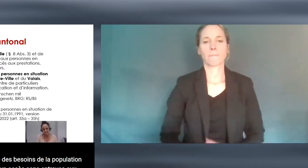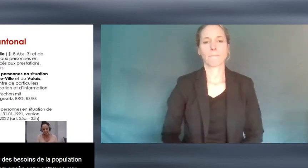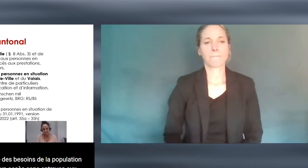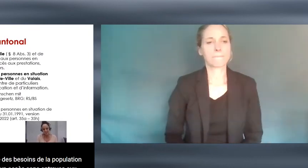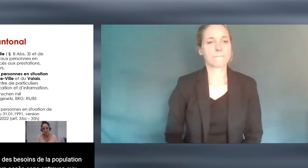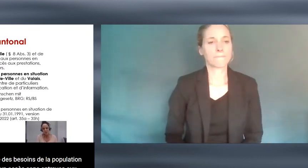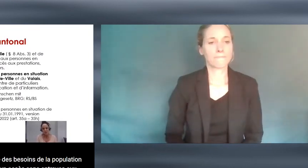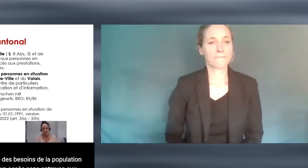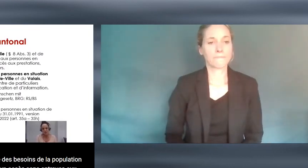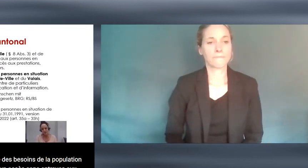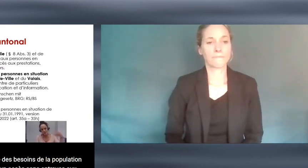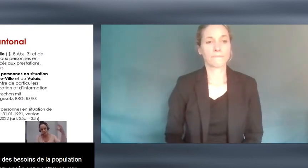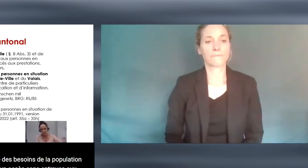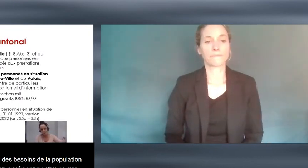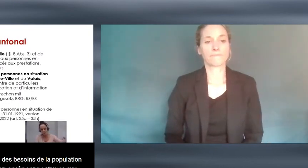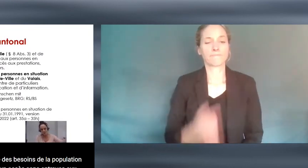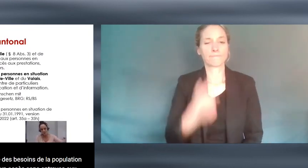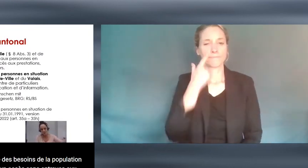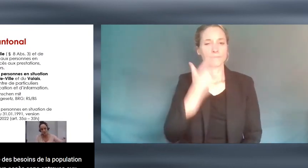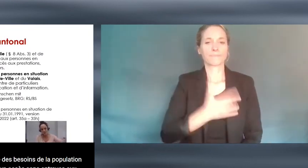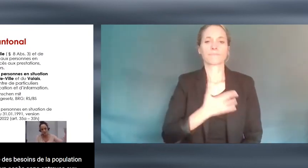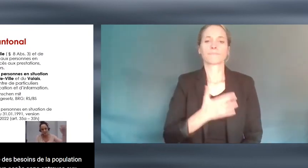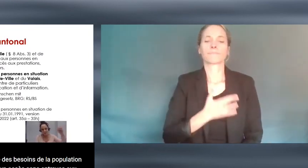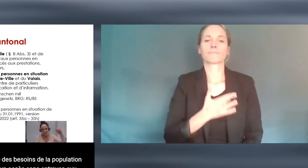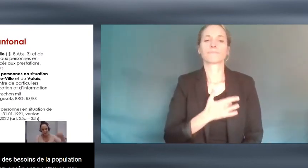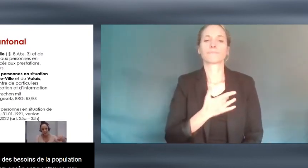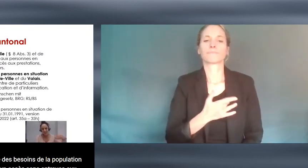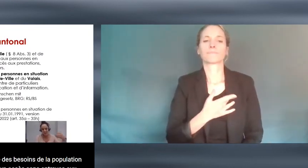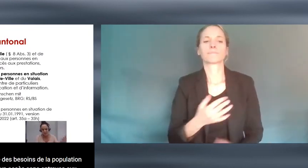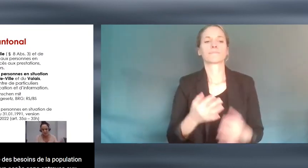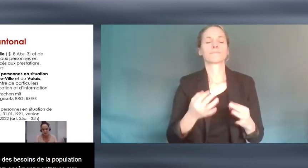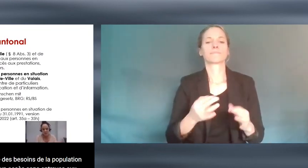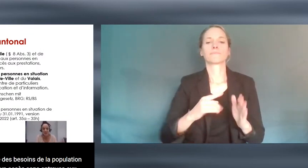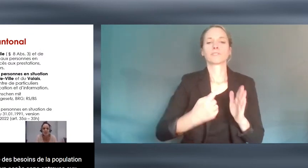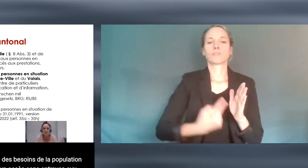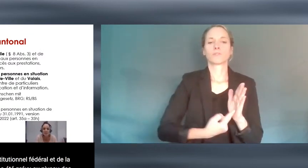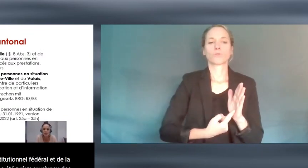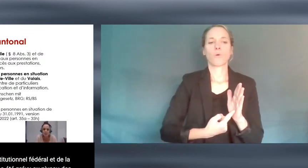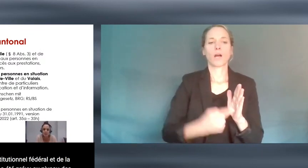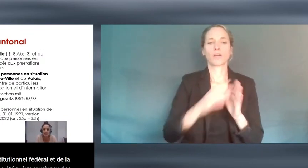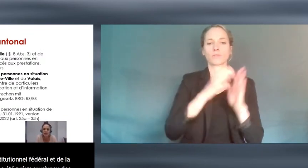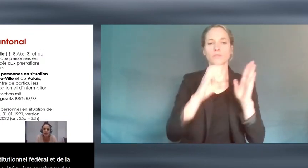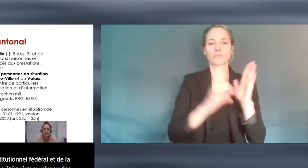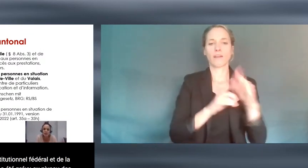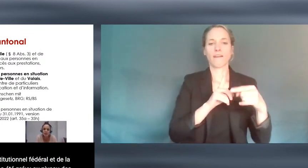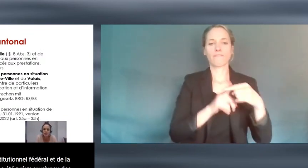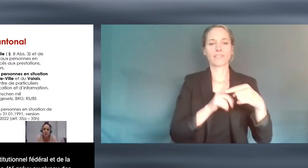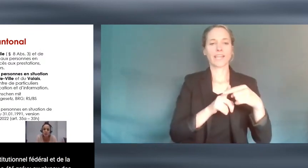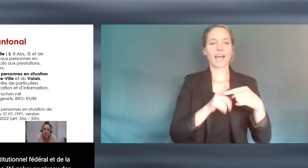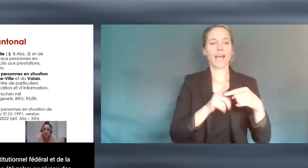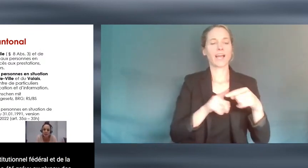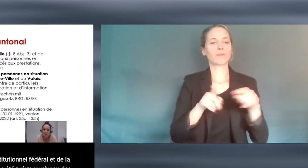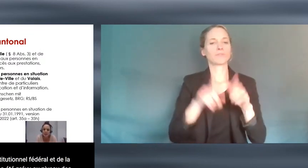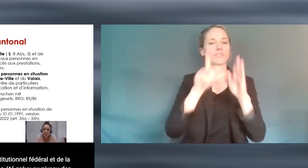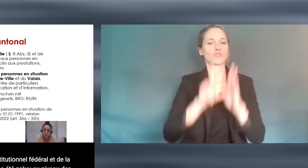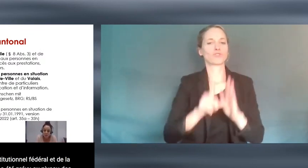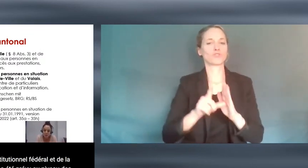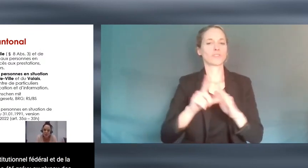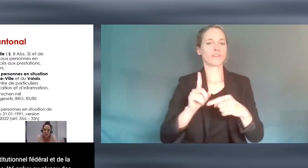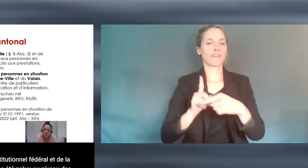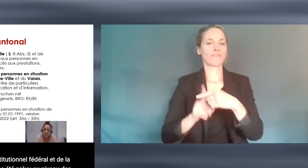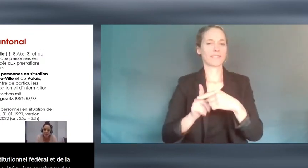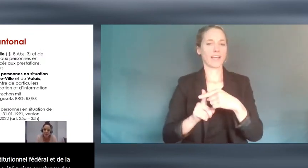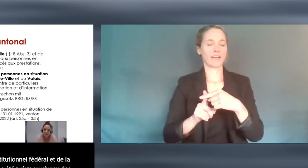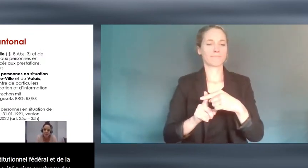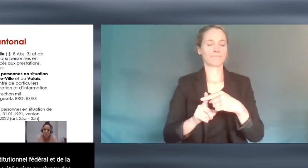Ce qui est intéressant, au-delà du droit constitutionnel fédéral et de la législation fédérale, de regarder